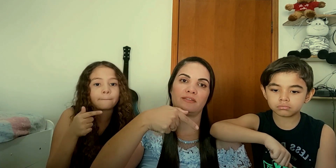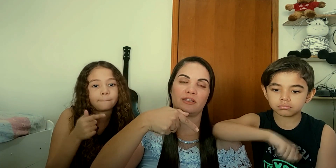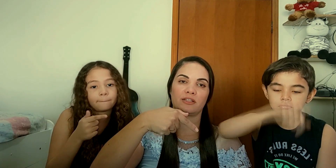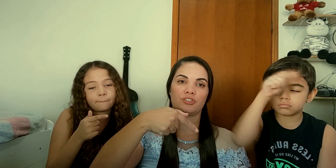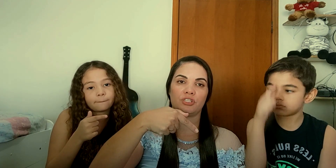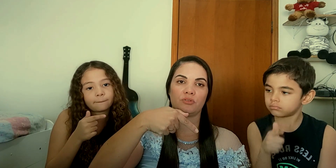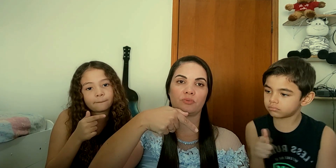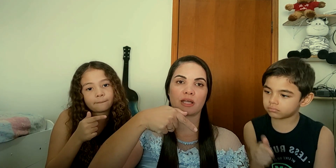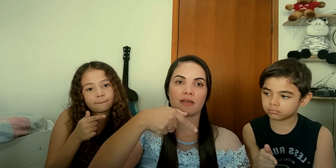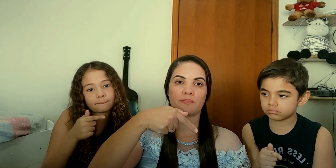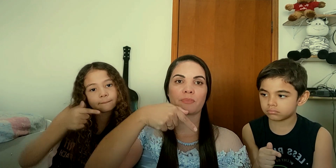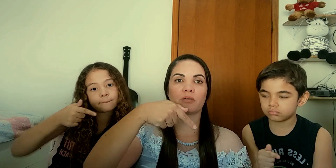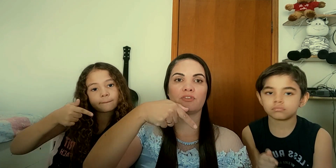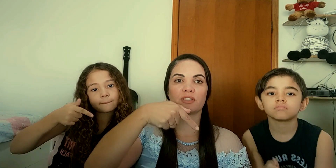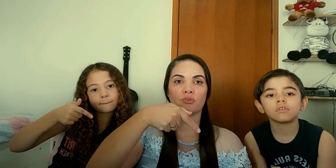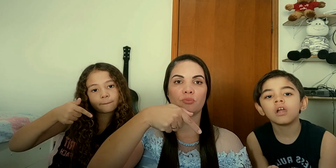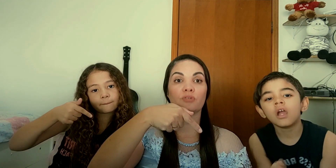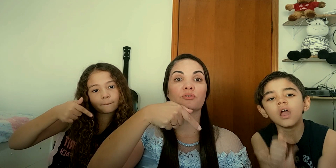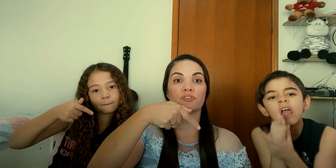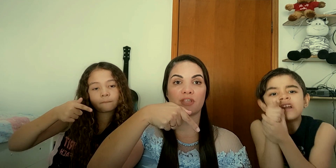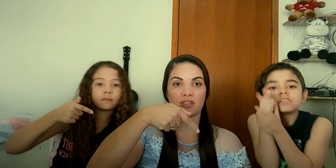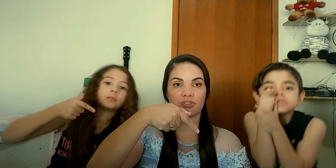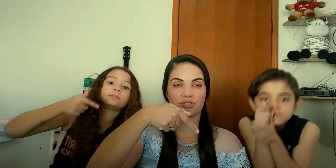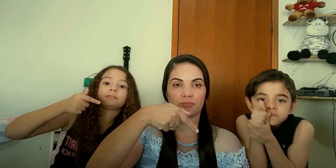deitadinho, tá? Então, esse aqui é o número sete.